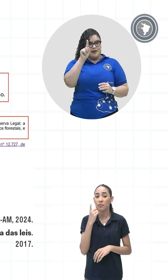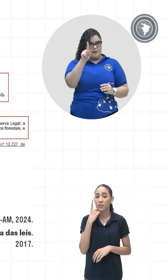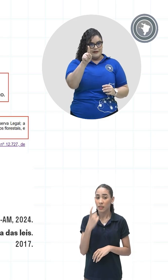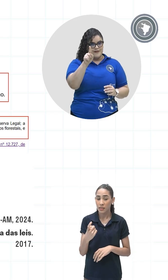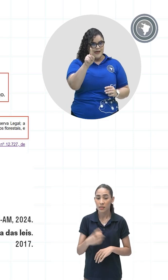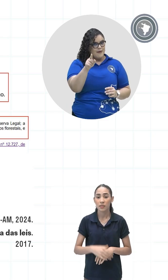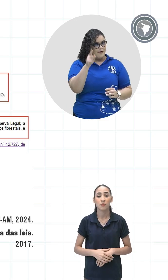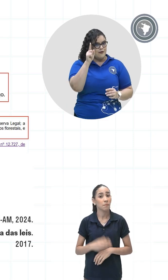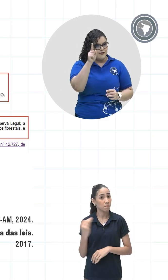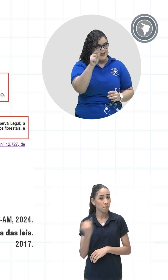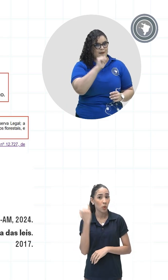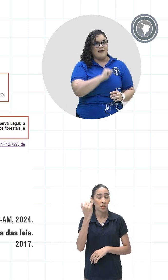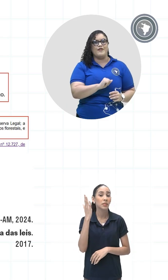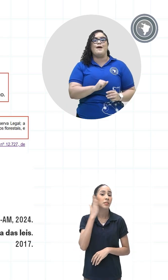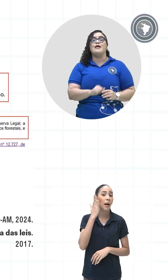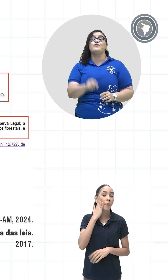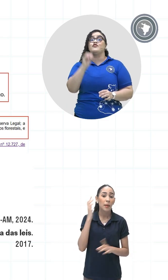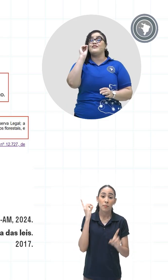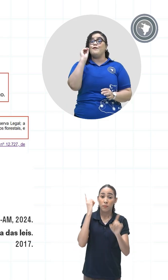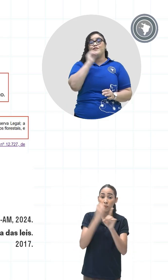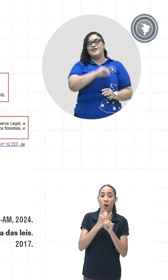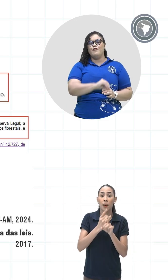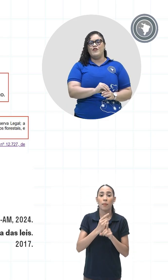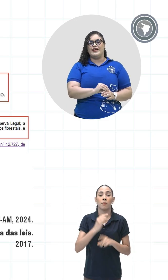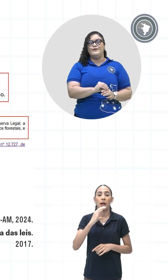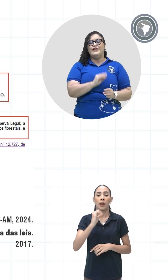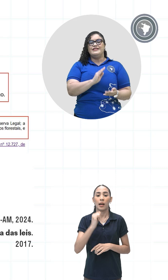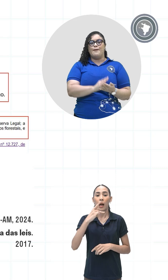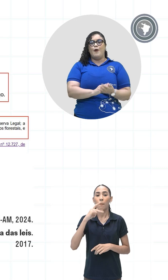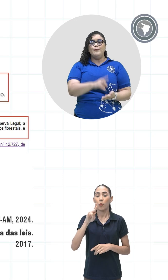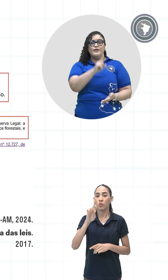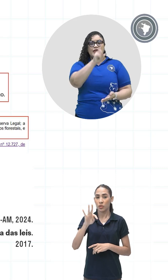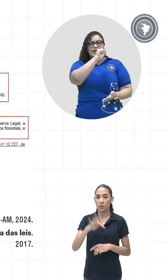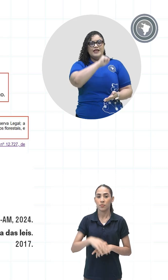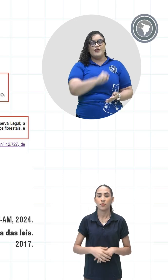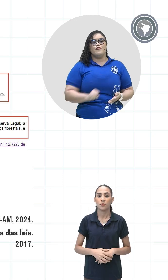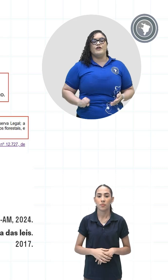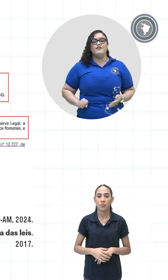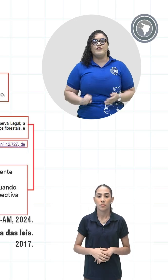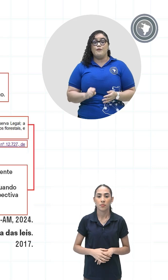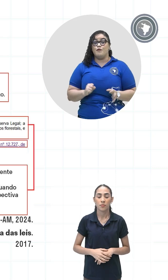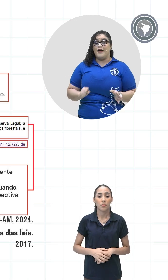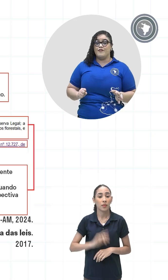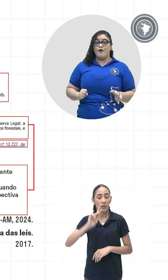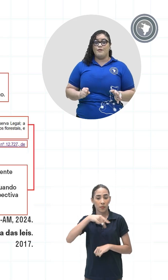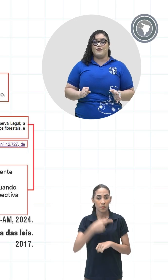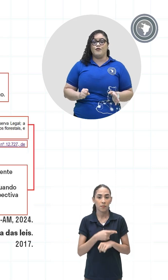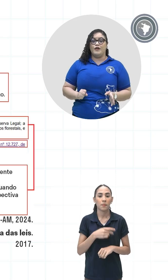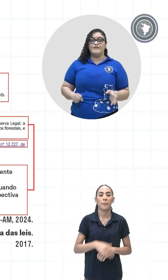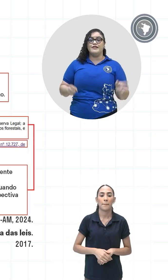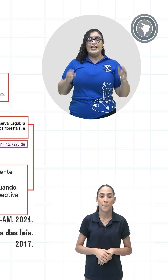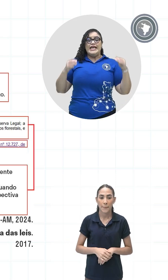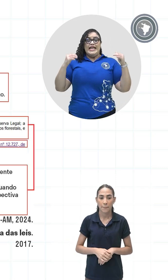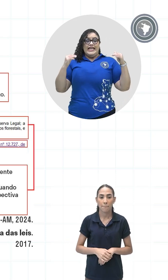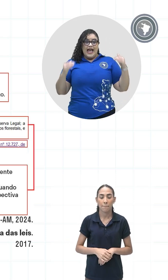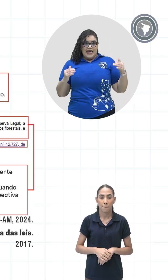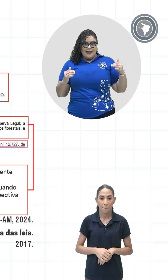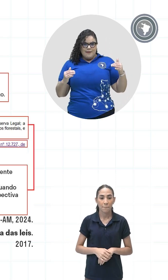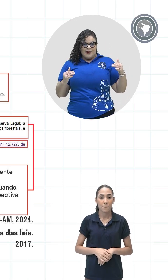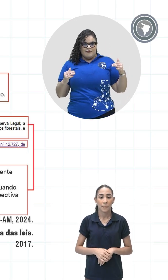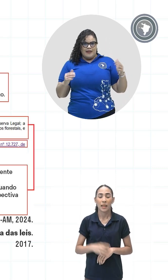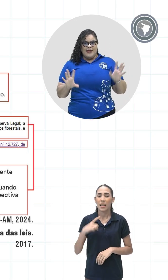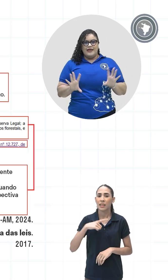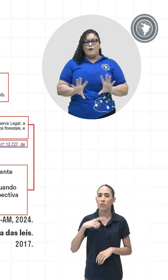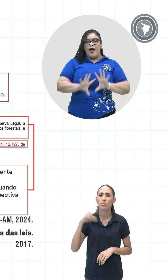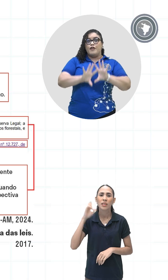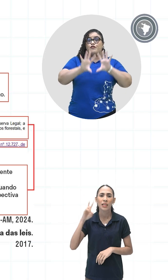interessante. Importante saber, quando se deparar com essa palavra, você já sabe o que significa, tá bom? Indo adiante, temos mais informações. E aí,